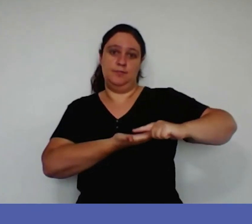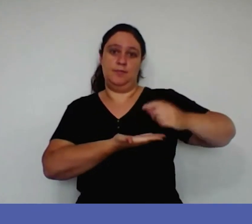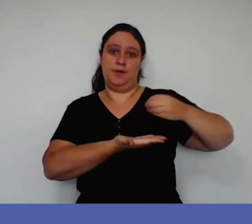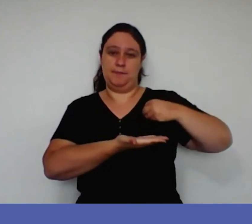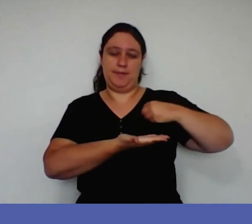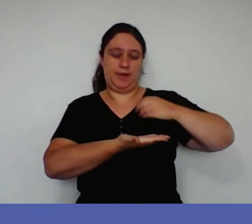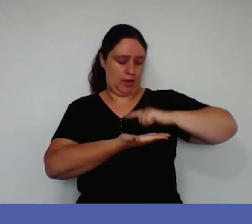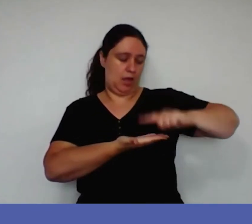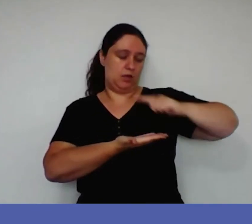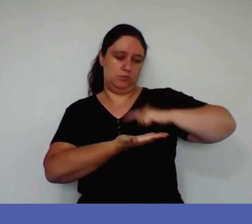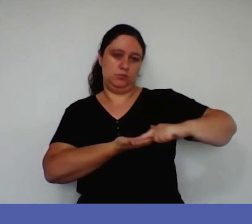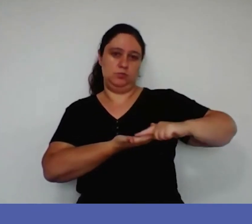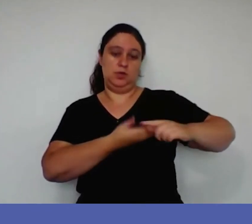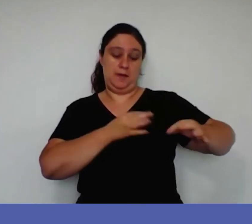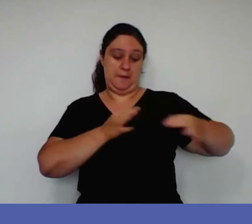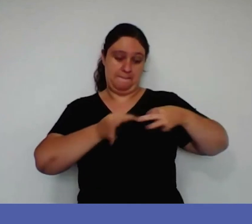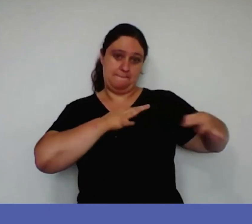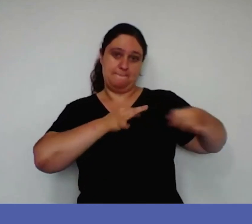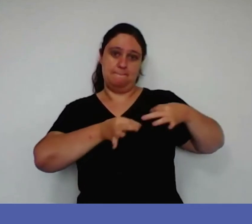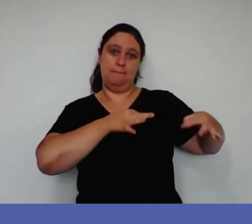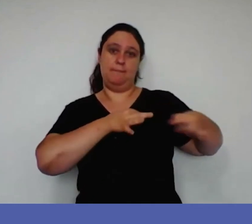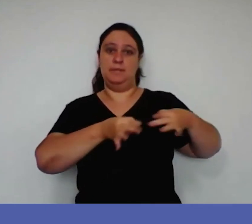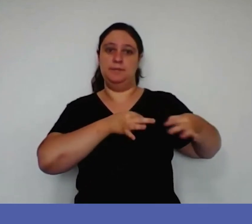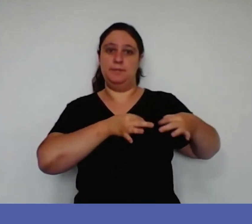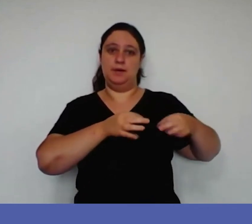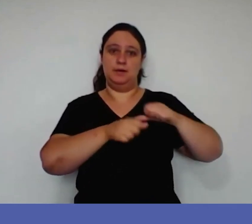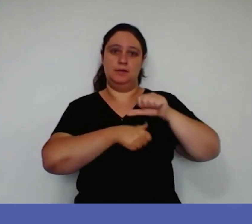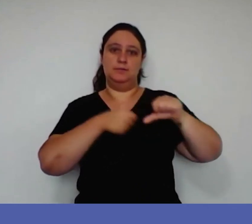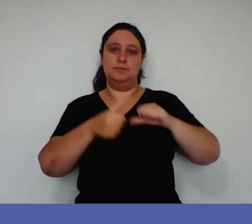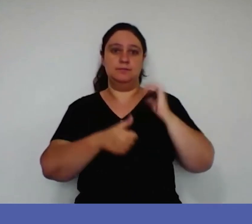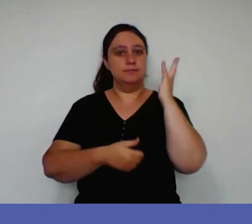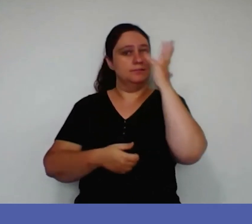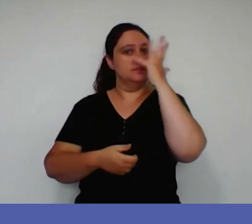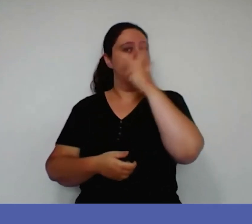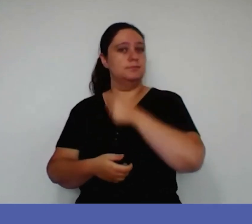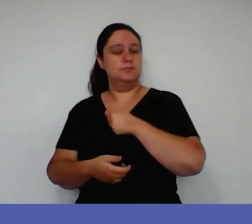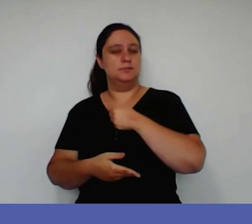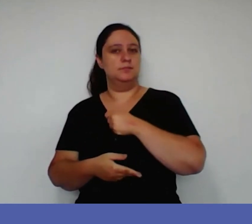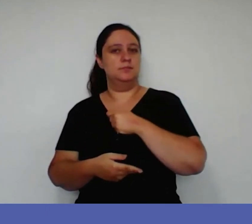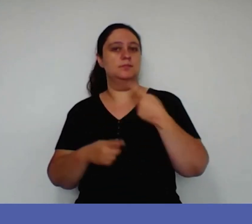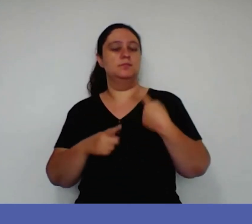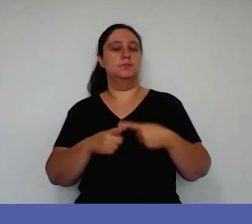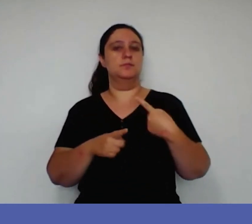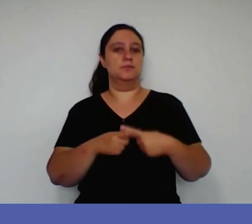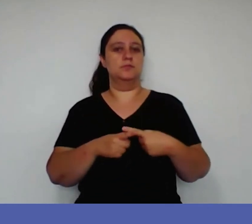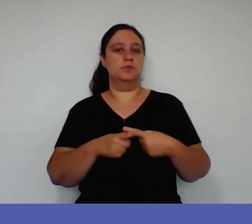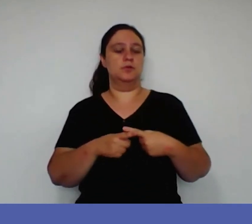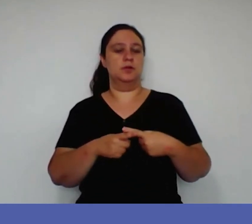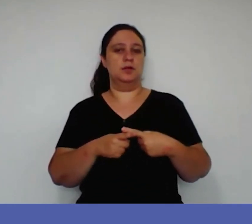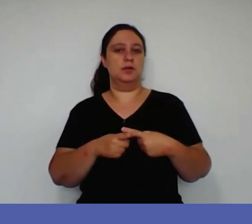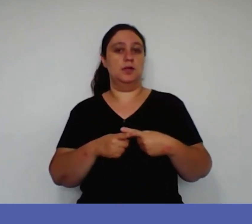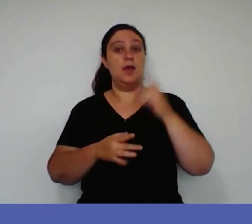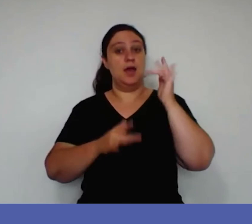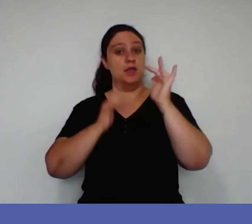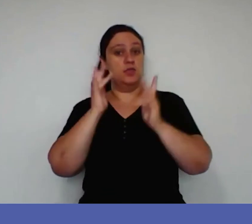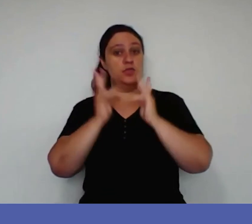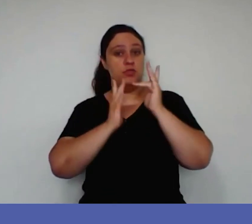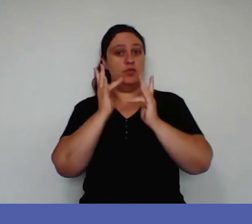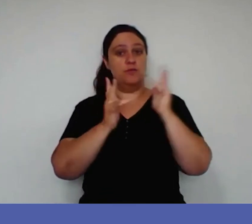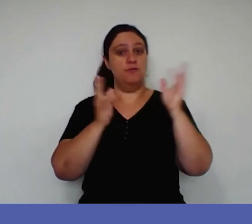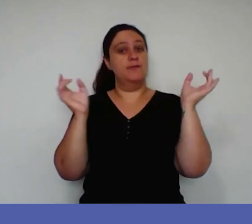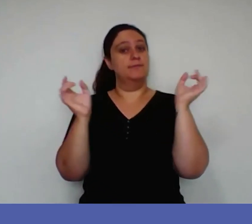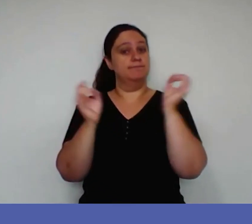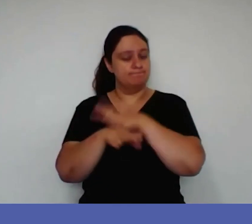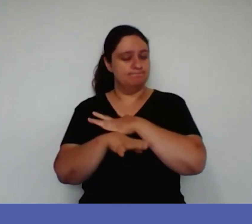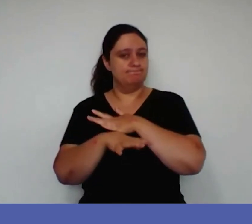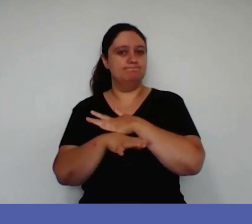no processo de embelezamento para que essa noiva seja pronta, a igreja edificada, para